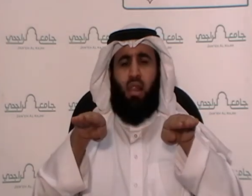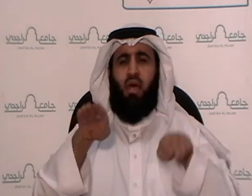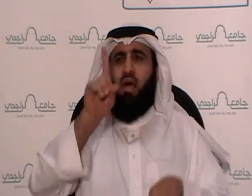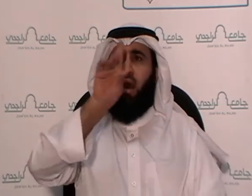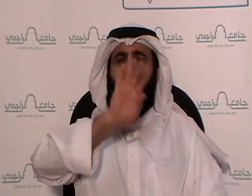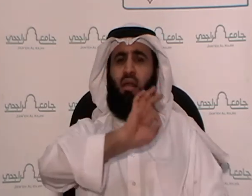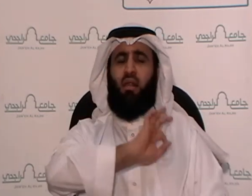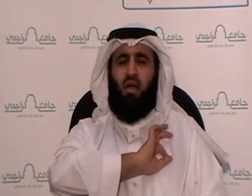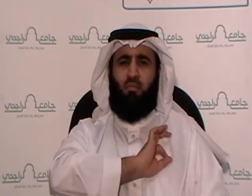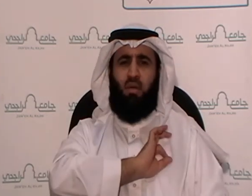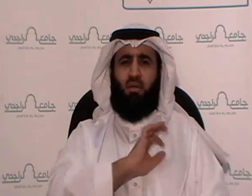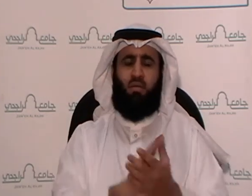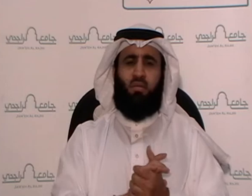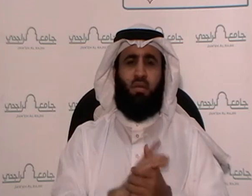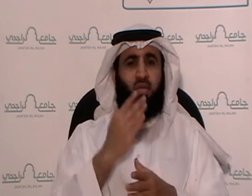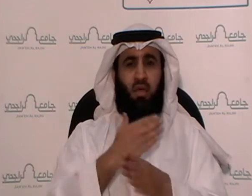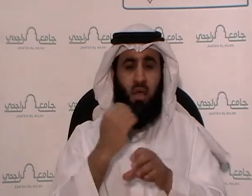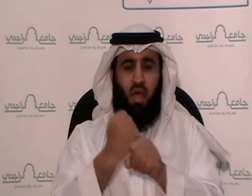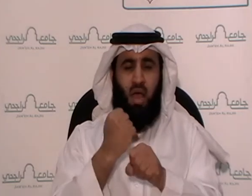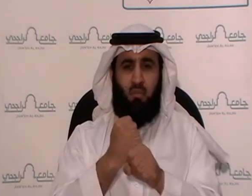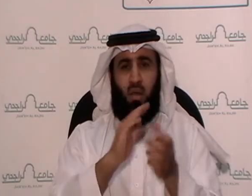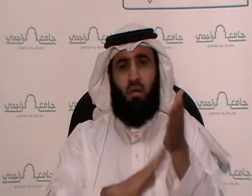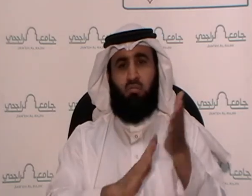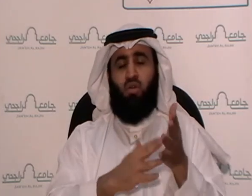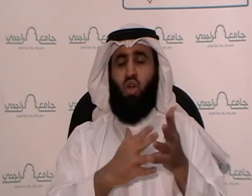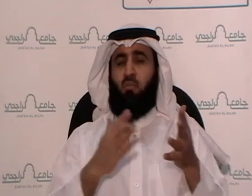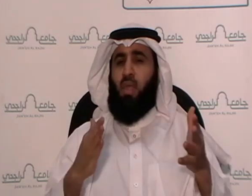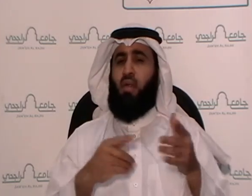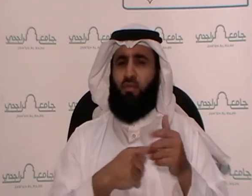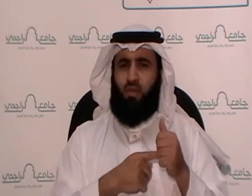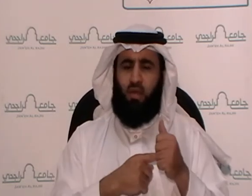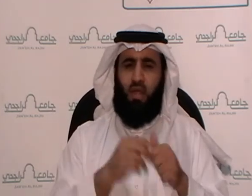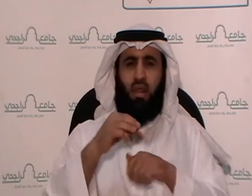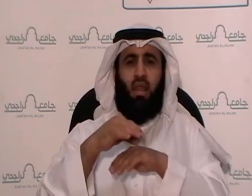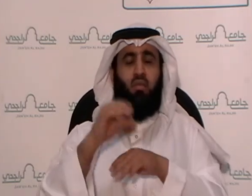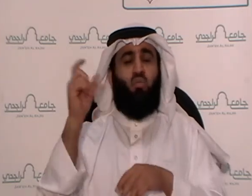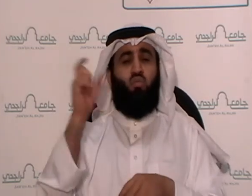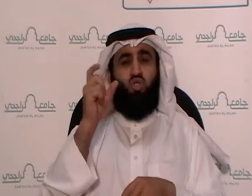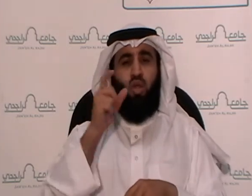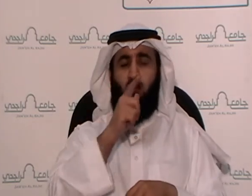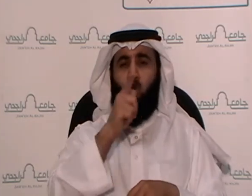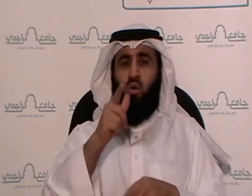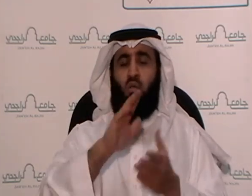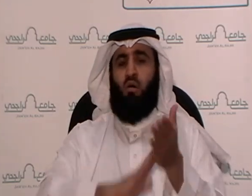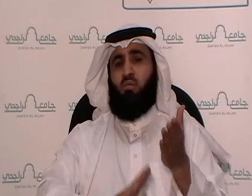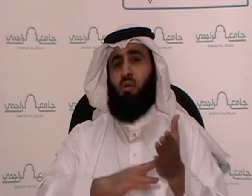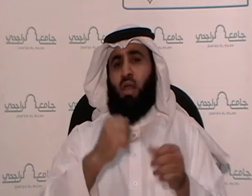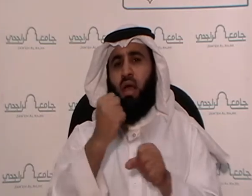إزاء هذا الجرم الشنيع الذي يعده الإسلام من أشنع الجرائم، إذ هو